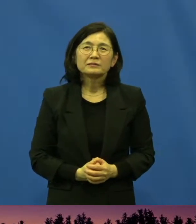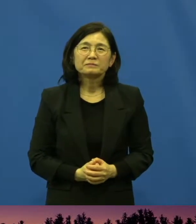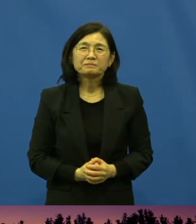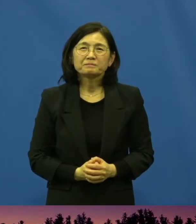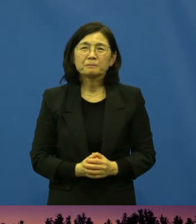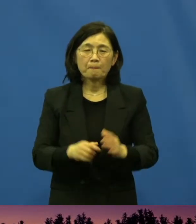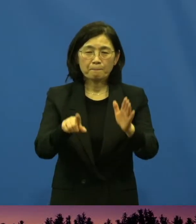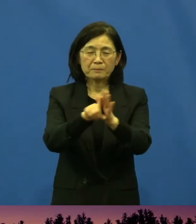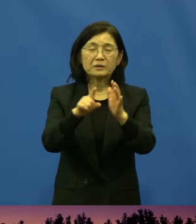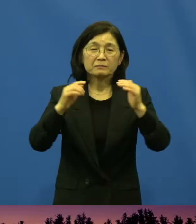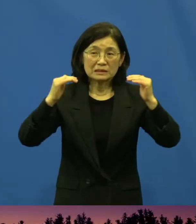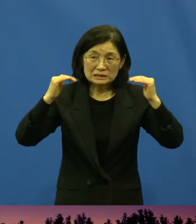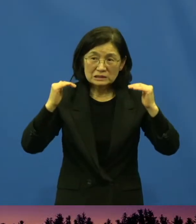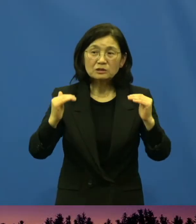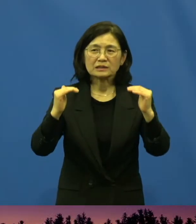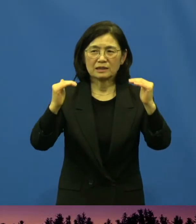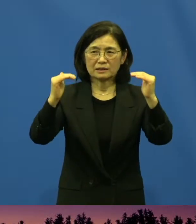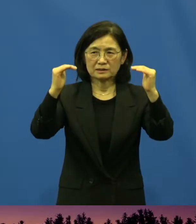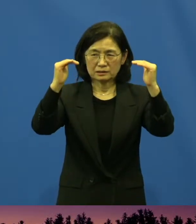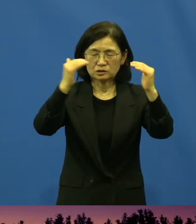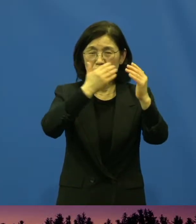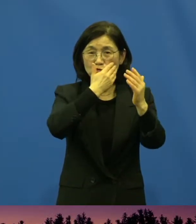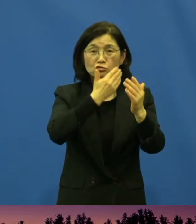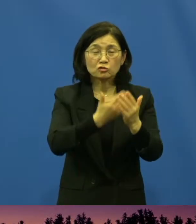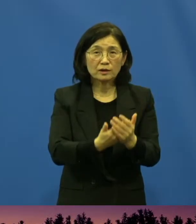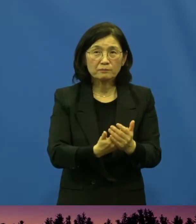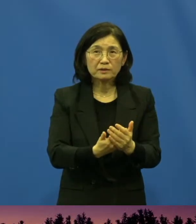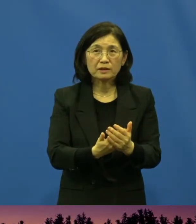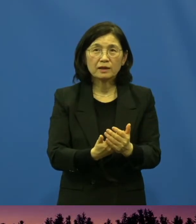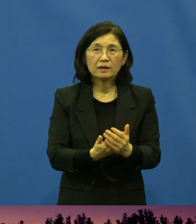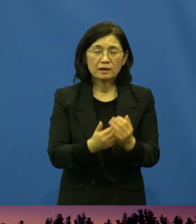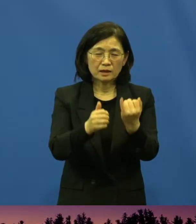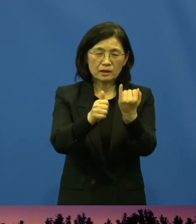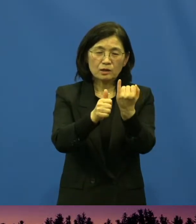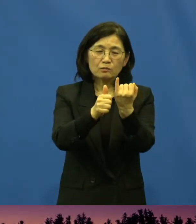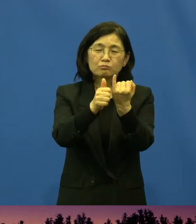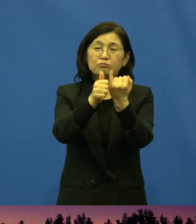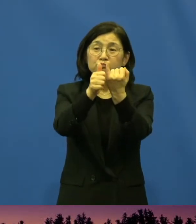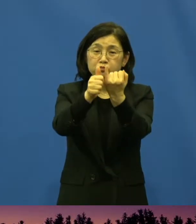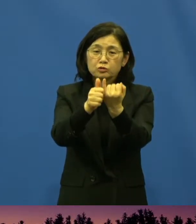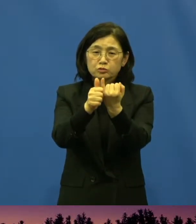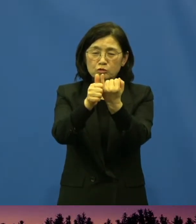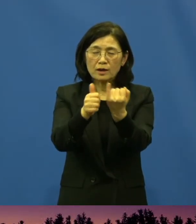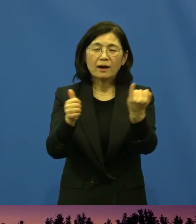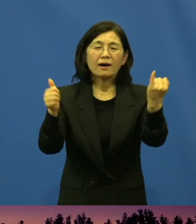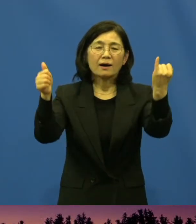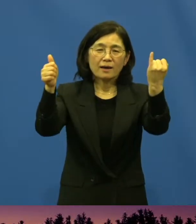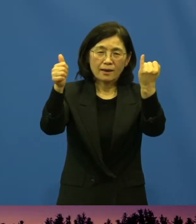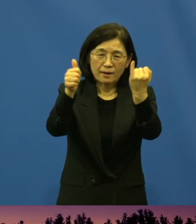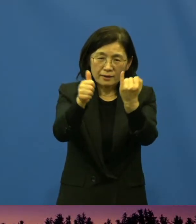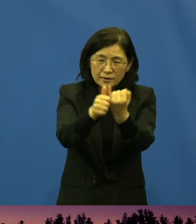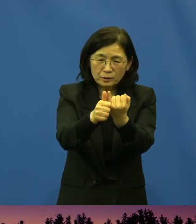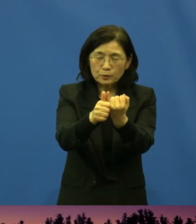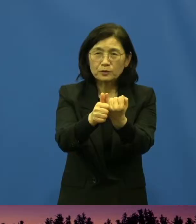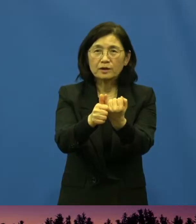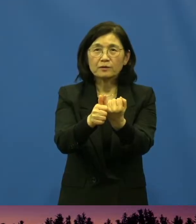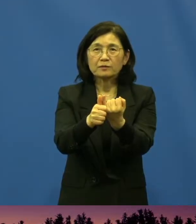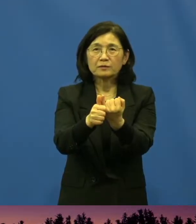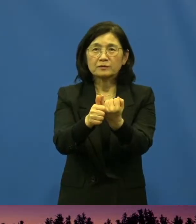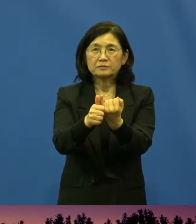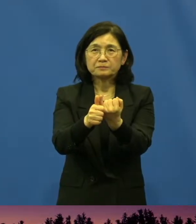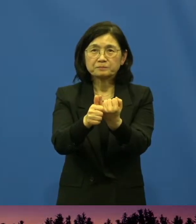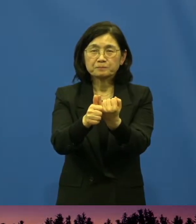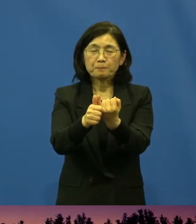성장하는 거죠. 여러분, 부부가 함께 결혼한다는 게 뭐예요? 그 그리스도 안에서 아내와